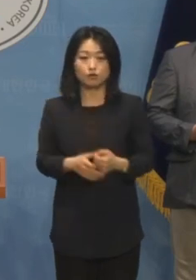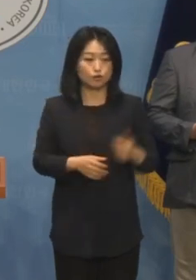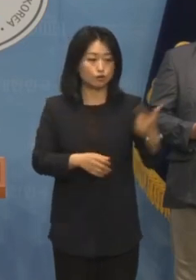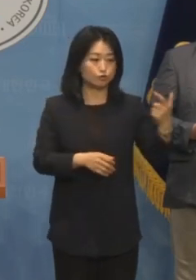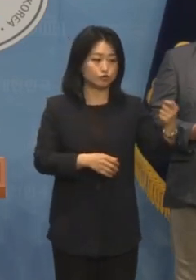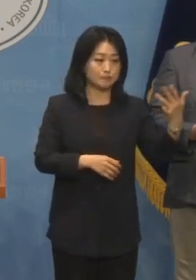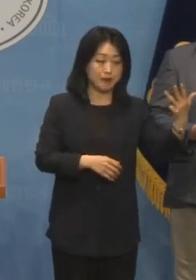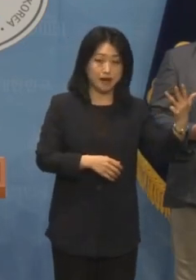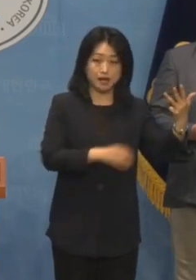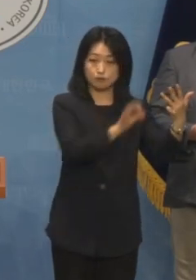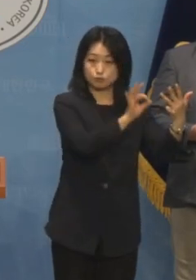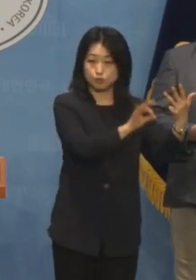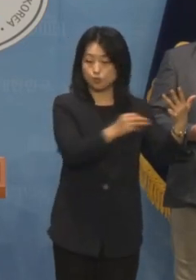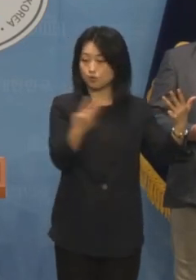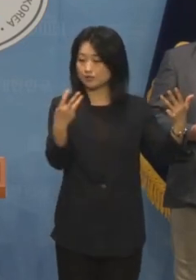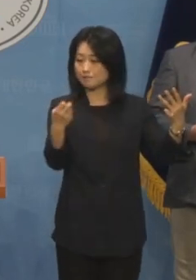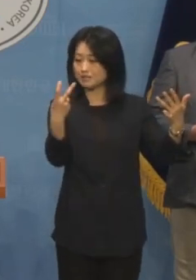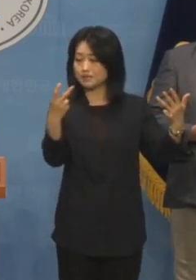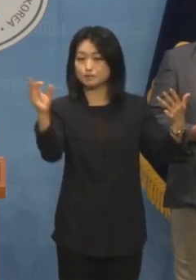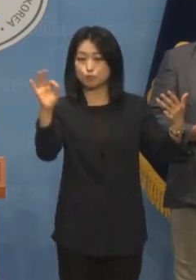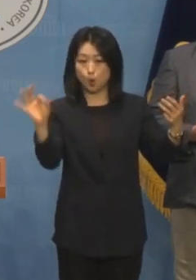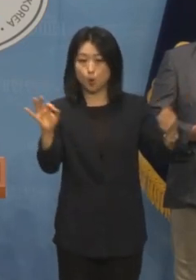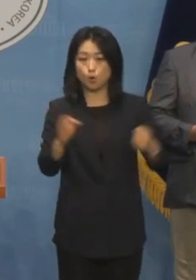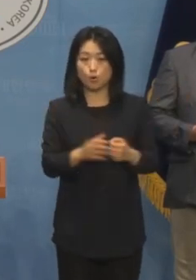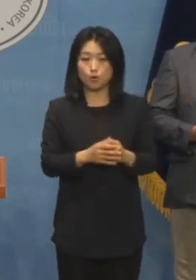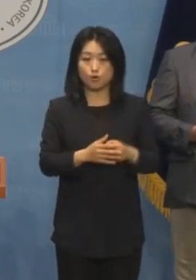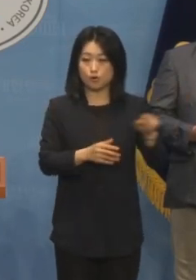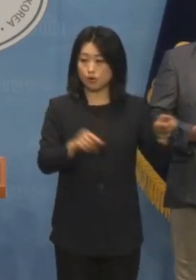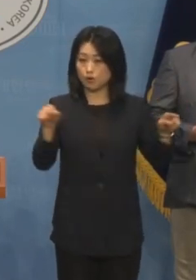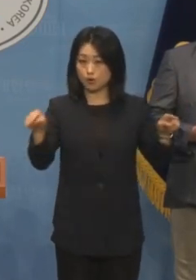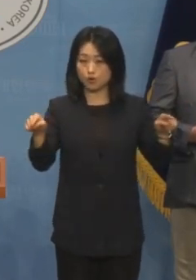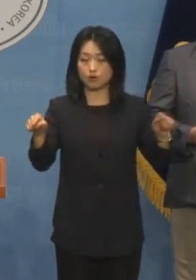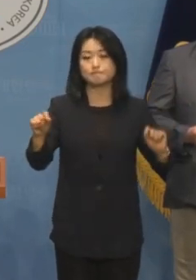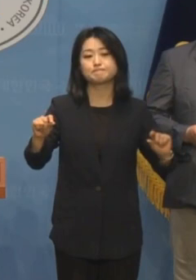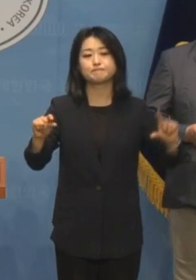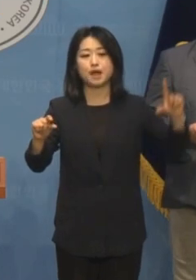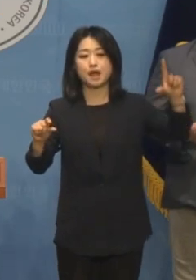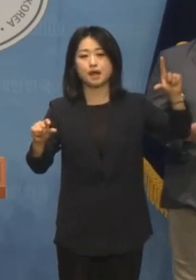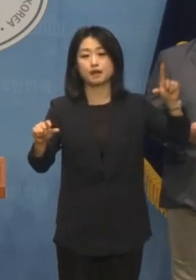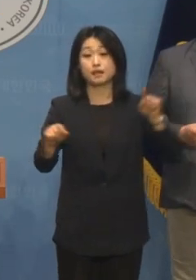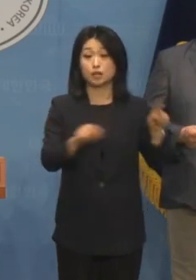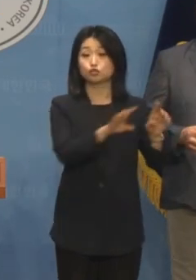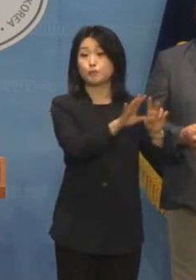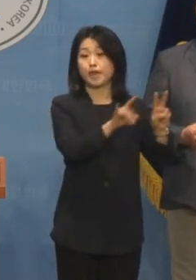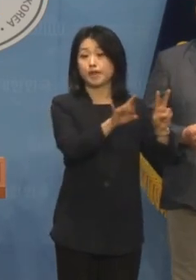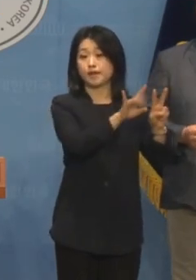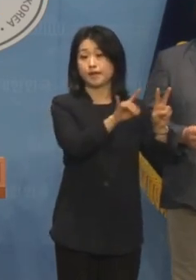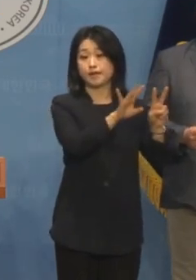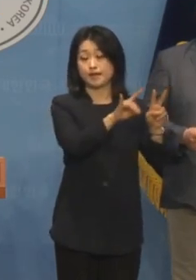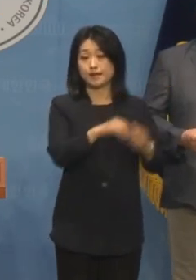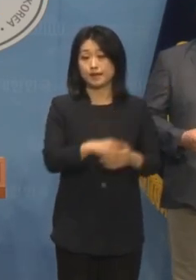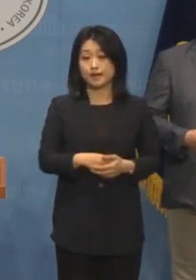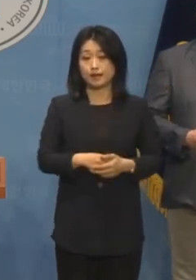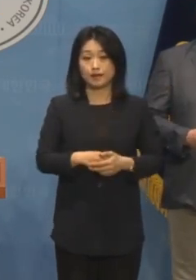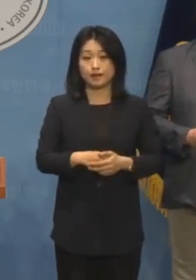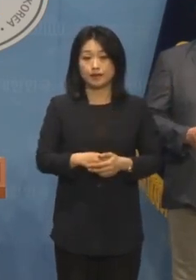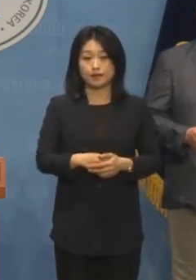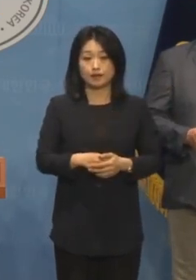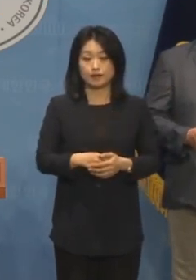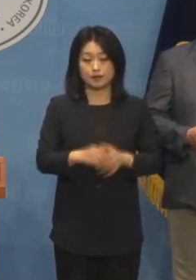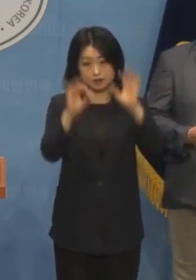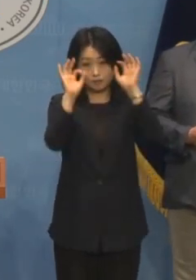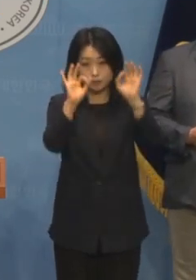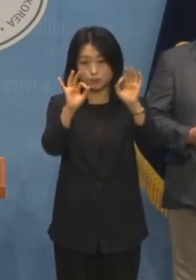68%대 32% 비율로 검찰 조사 과정에서 자살한 사람이 2배 이상 높습니다. 이 숫자를